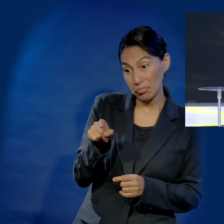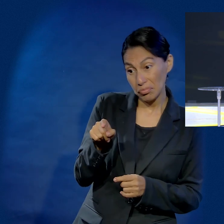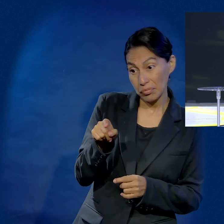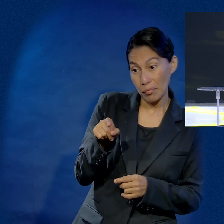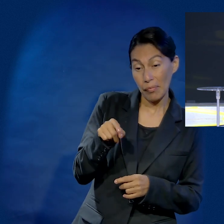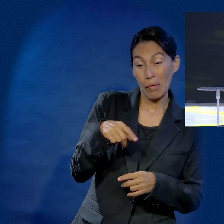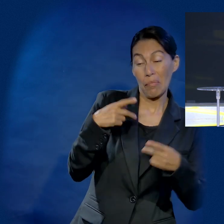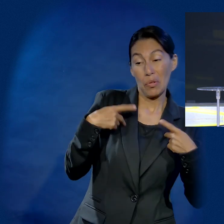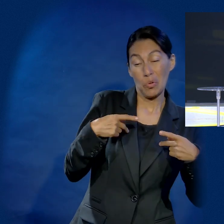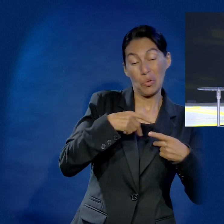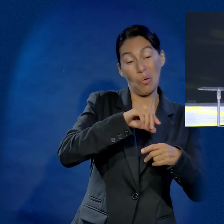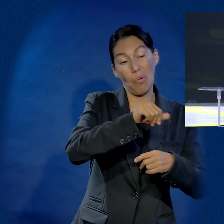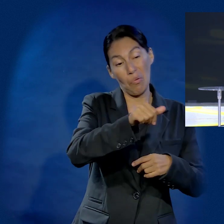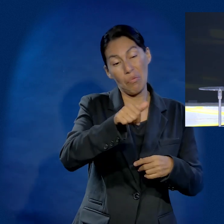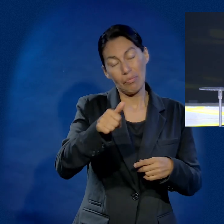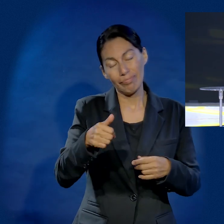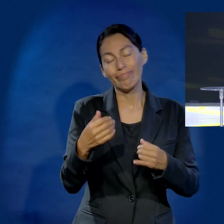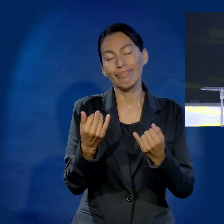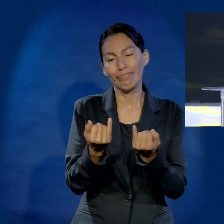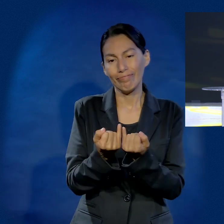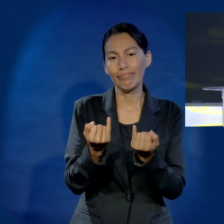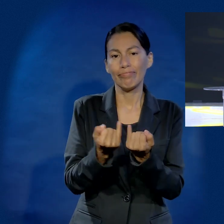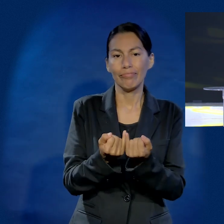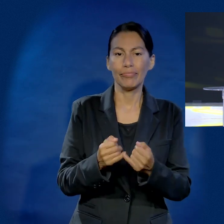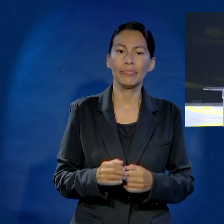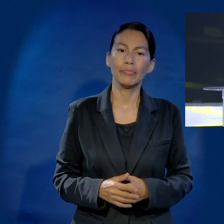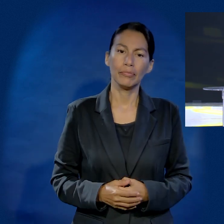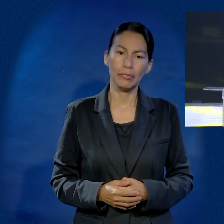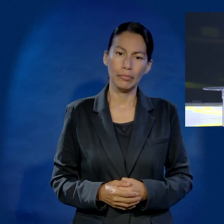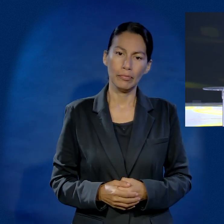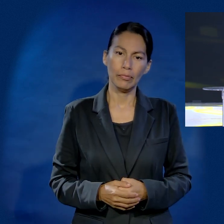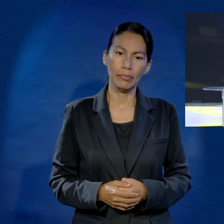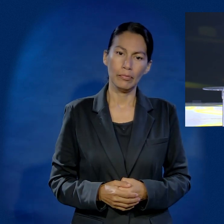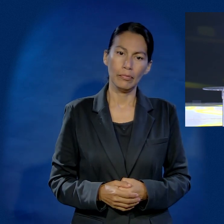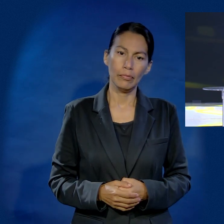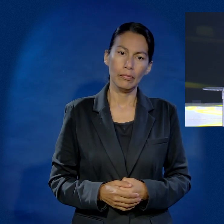ti, para mucha gente.